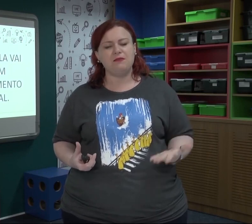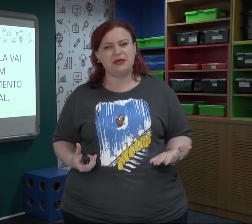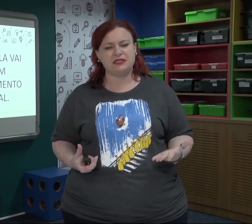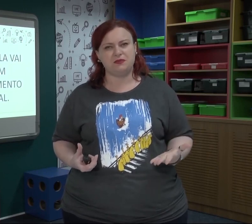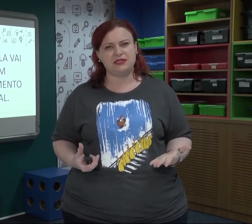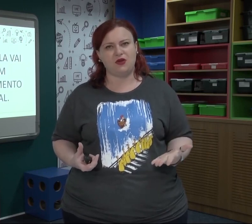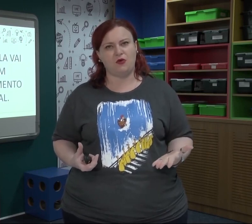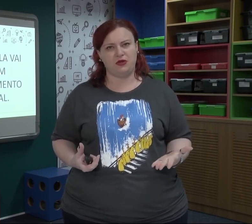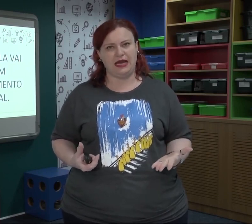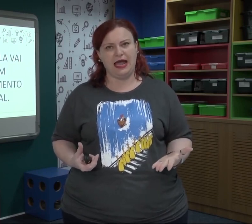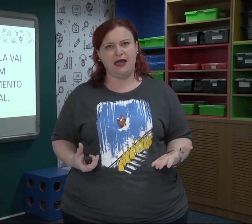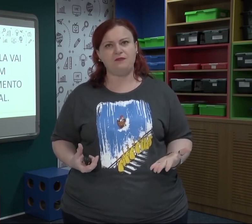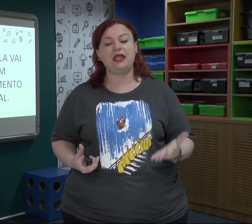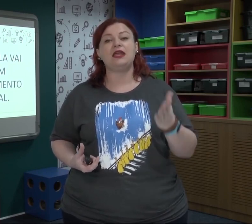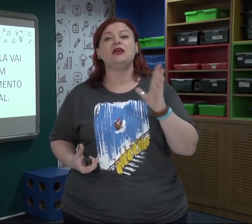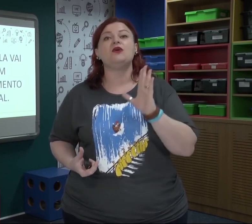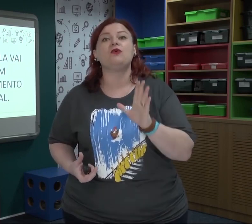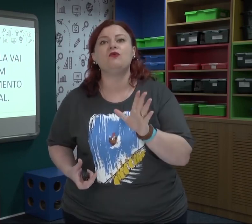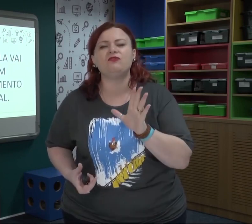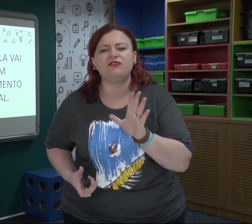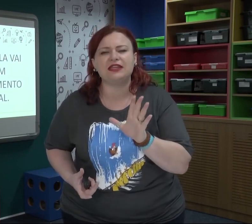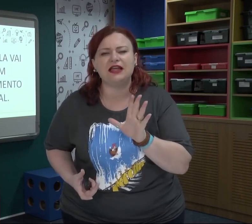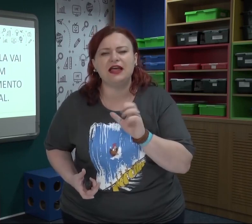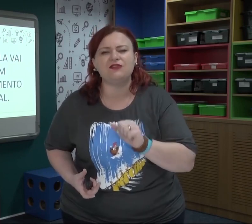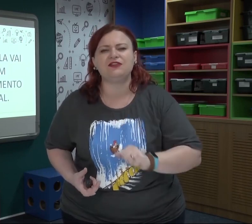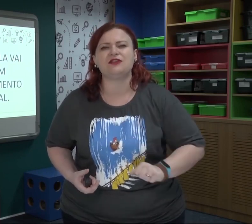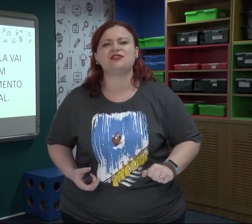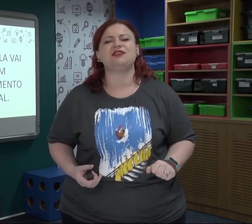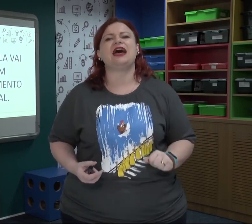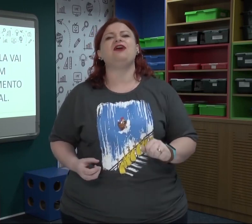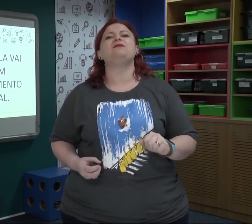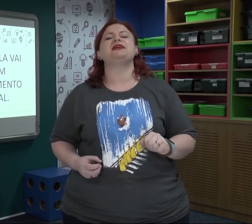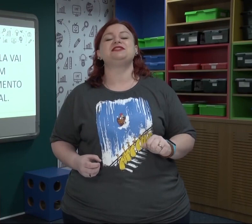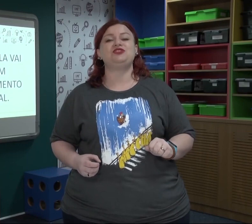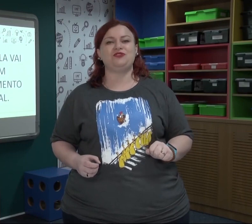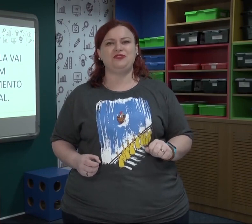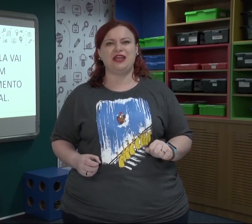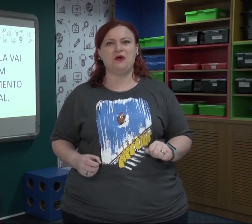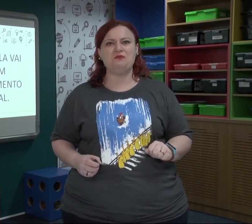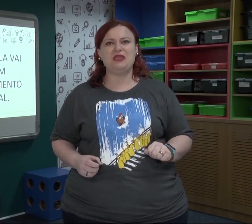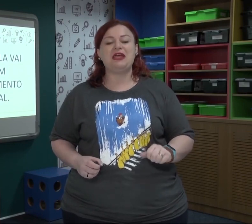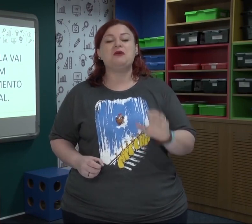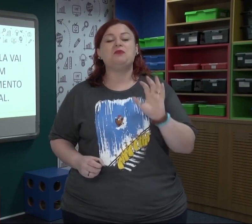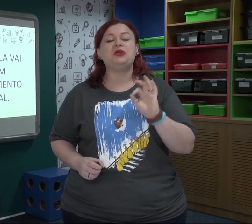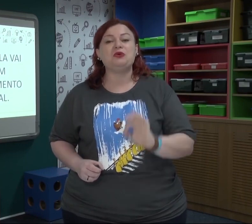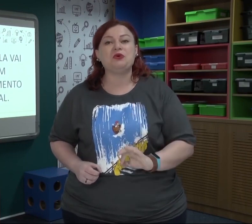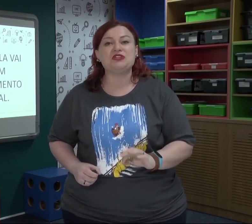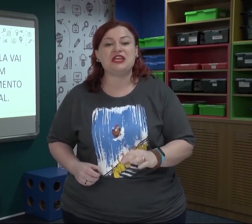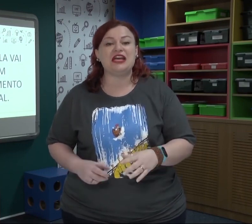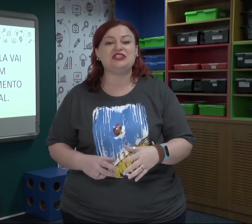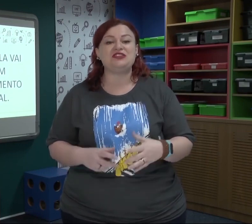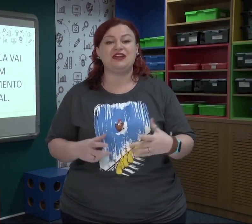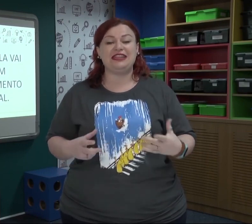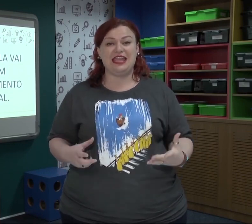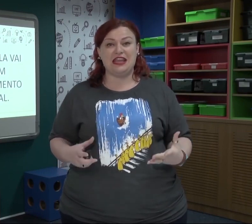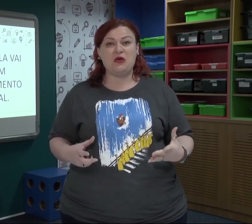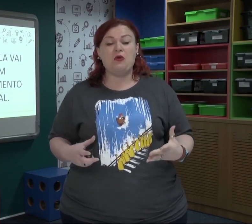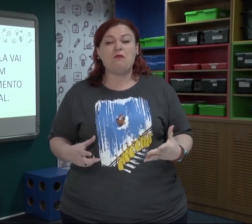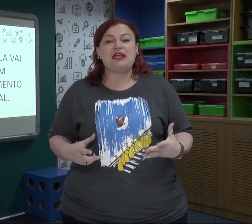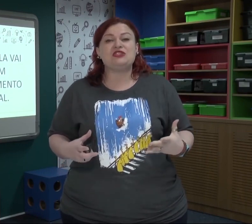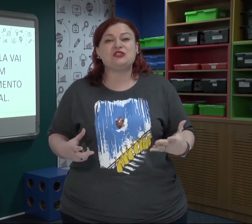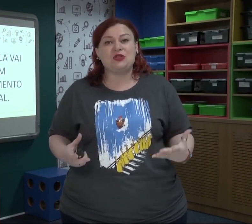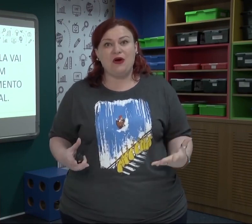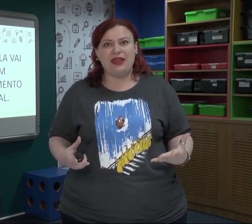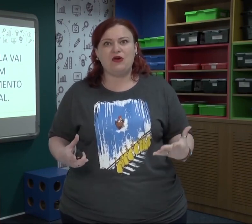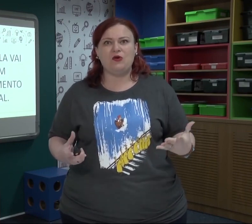usa Libras para se comunicar, convida lá no finalzinho da aula para assistir o final. Porque hoje a gente vai